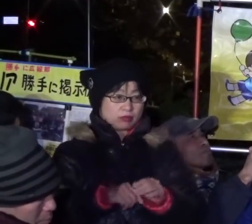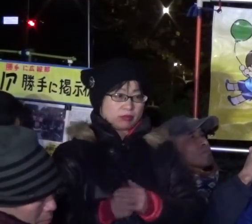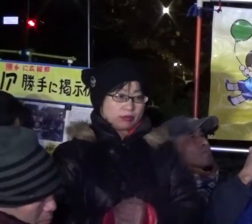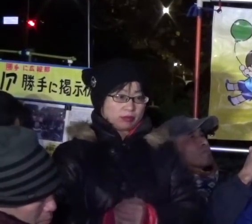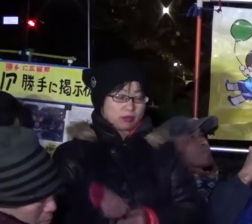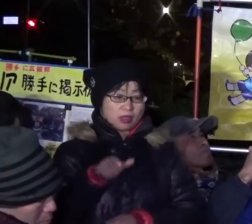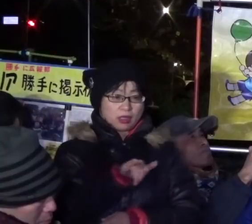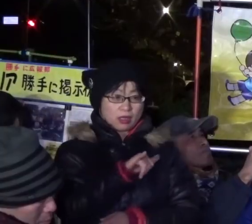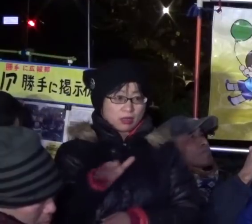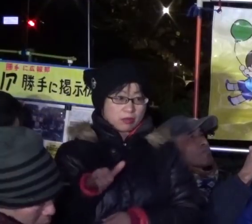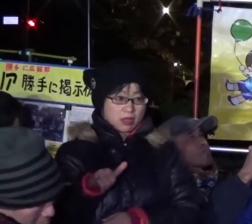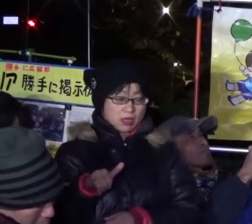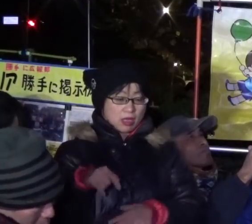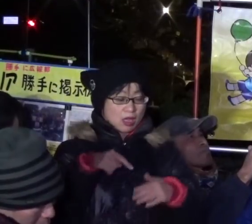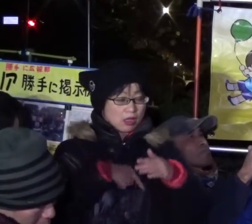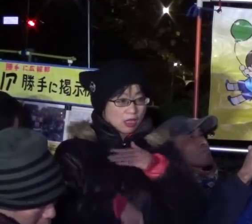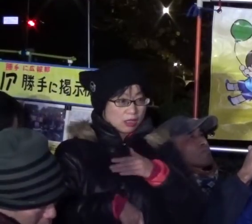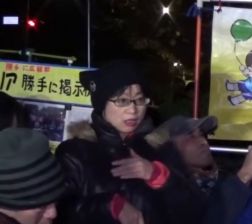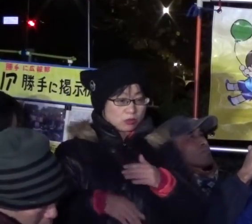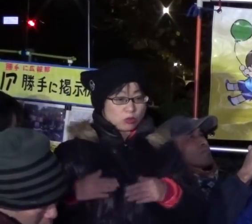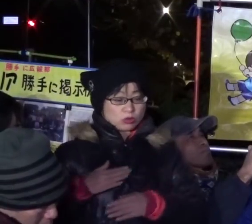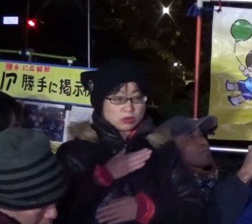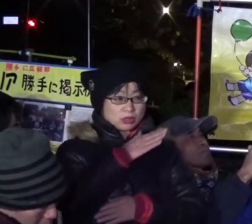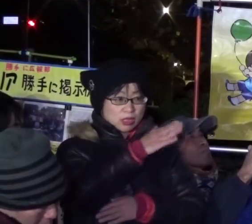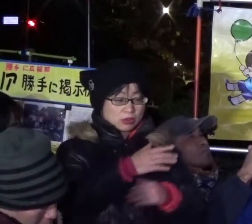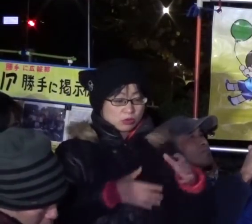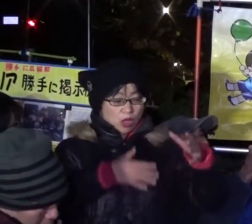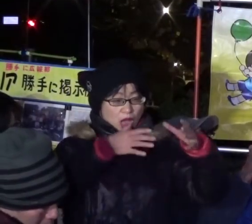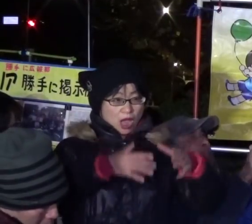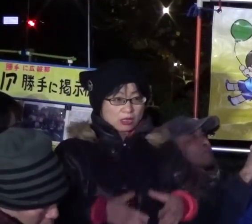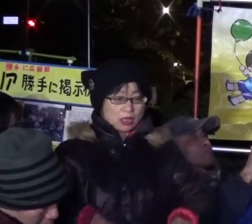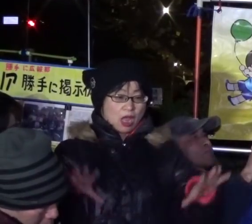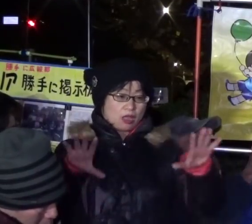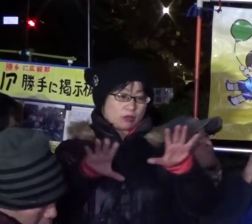安倍内閣の成長戦略の最大の柱が崩れるんです。